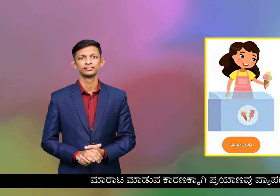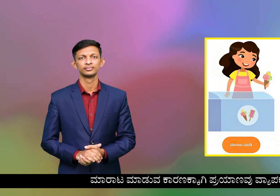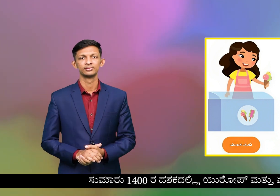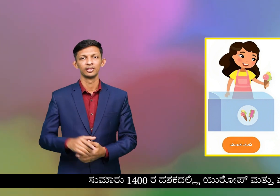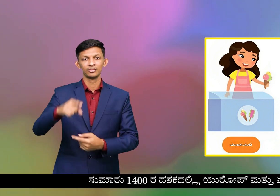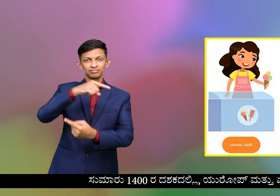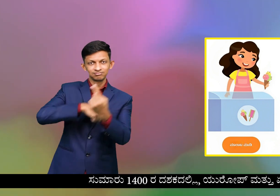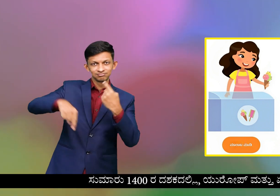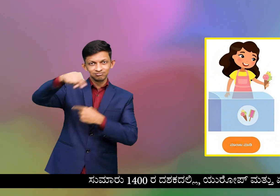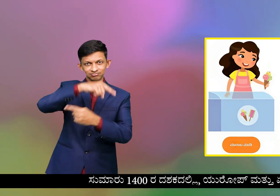ಸುಮಾರು